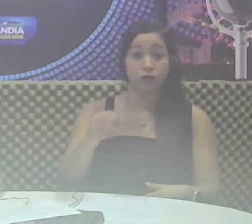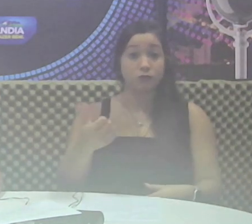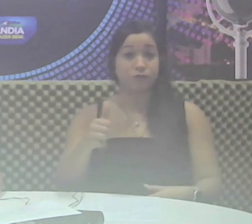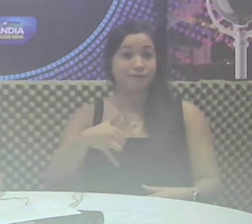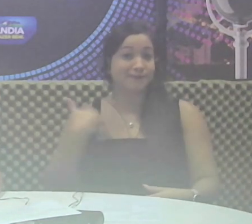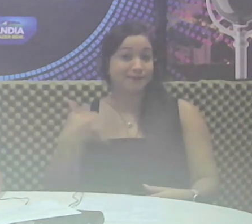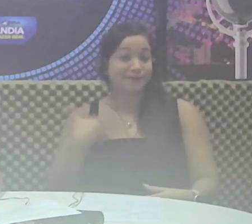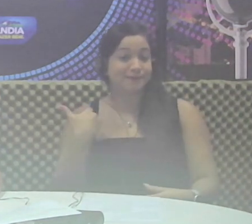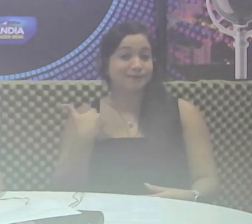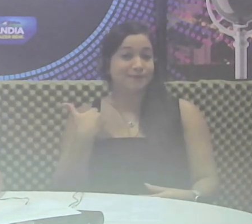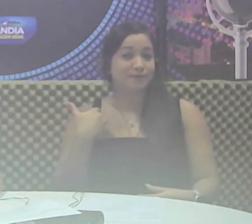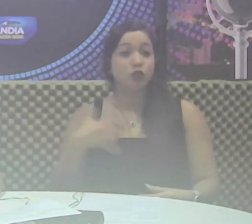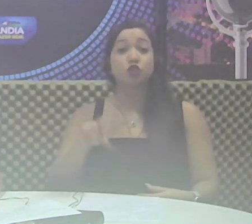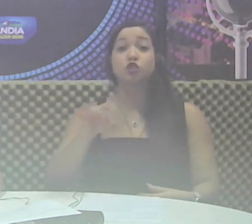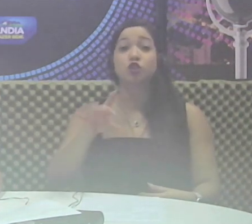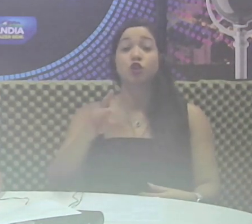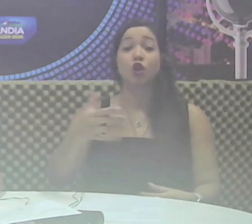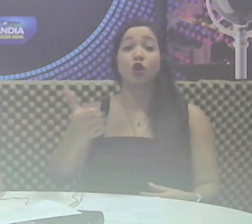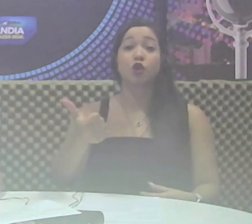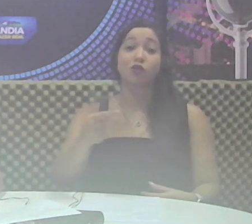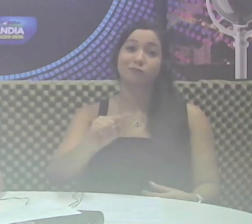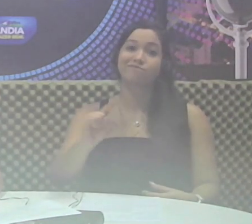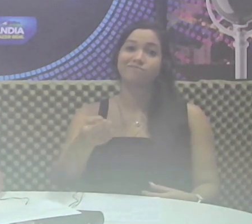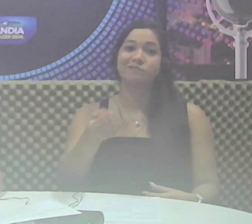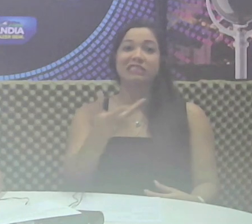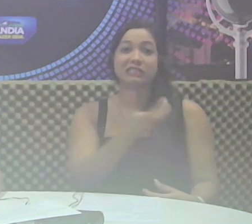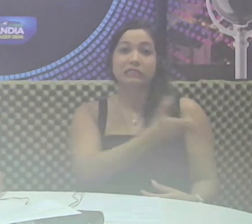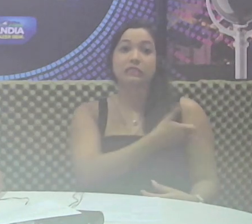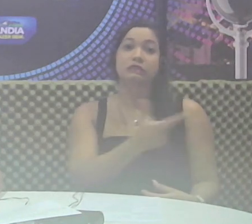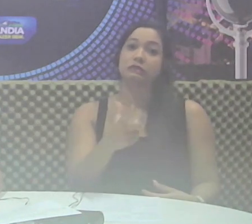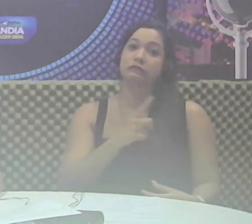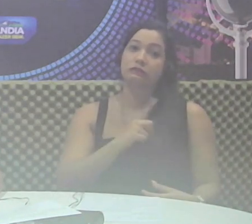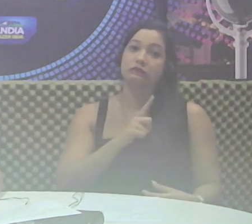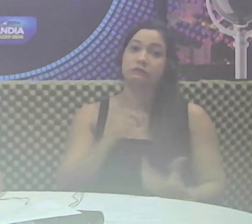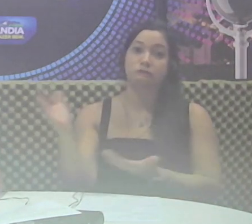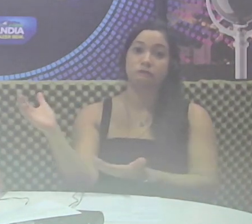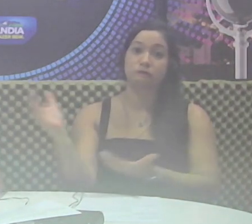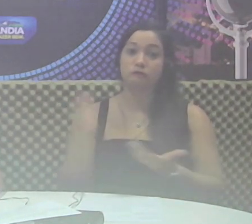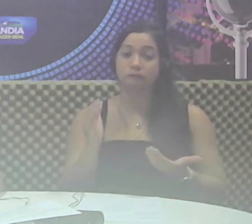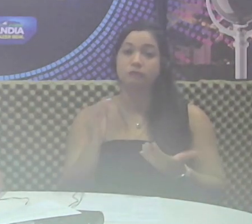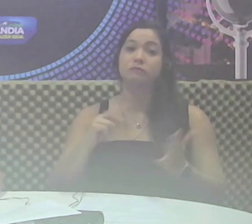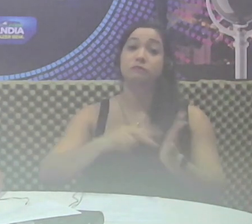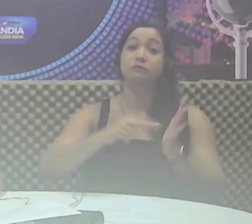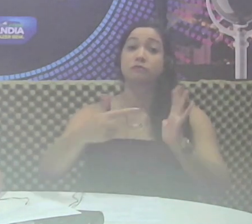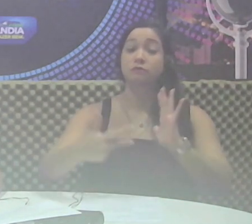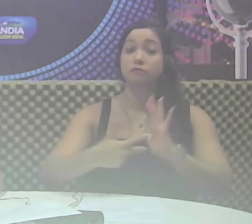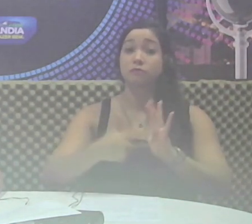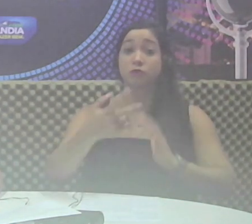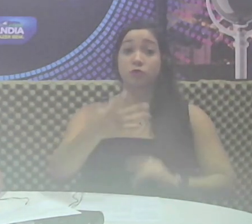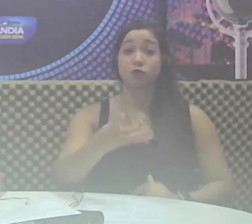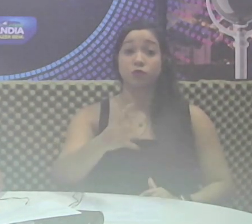e considera que somente 12 mil doses foram disponibilizadas, o que representa